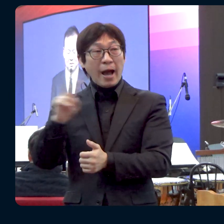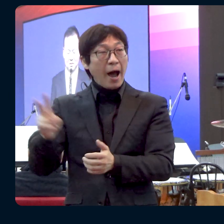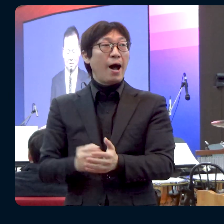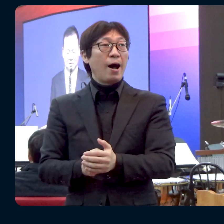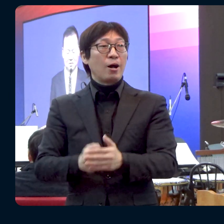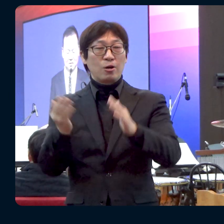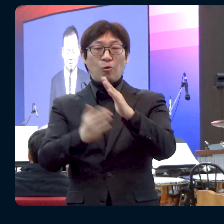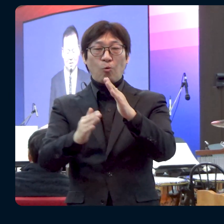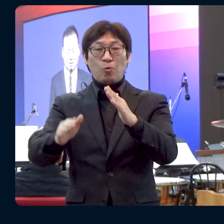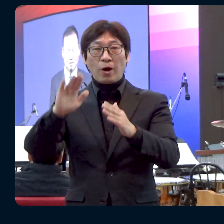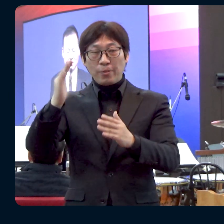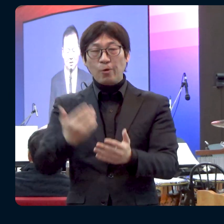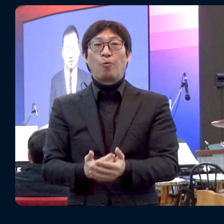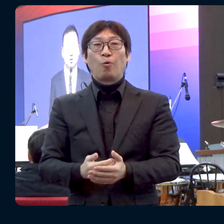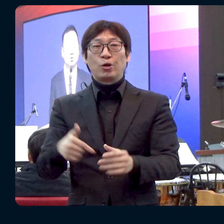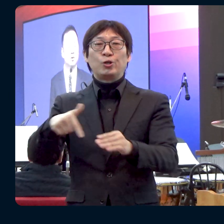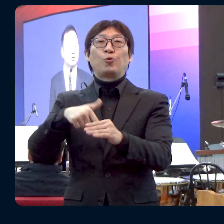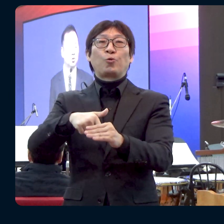교회입니다.